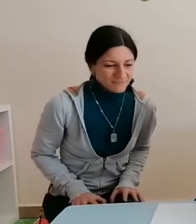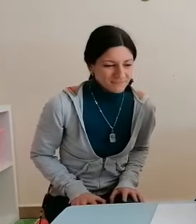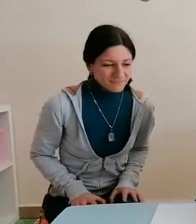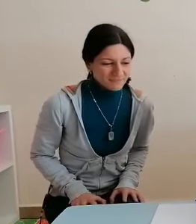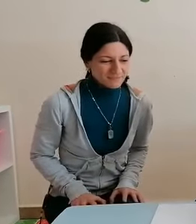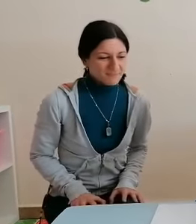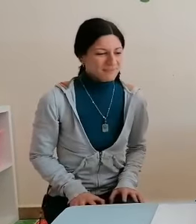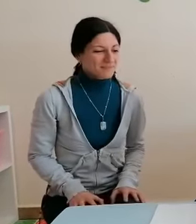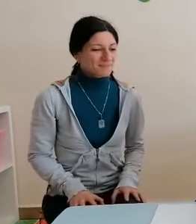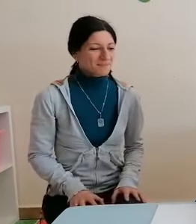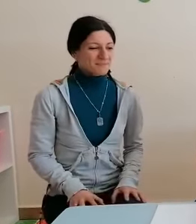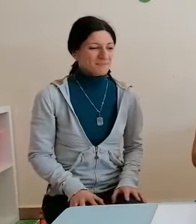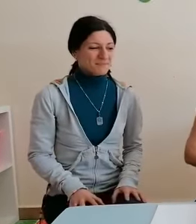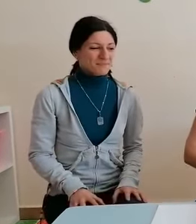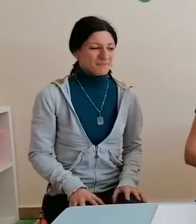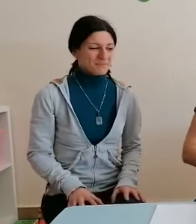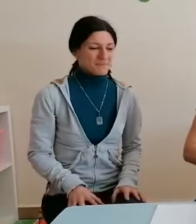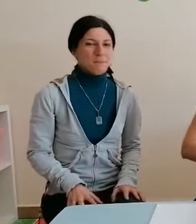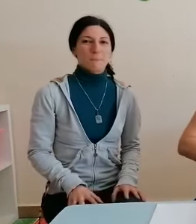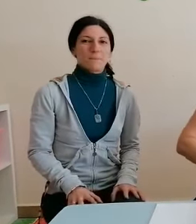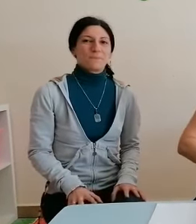cannuccia.